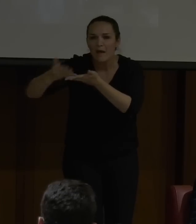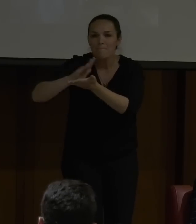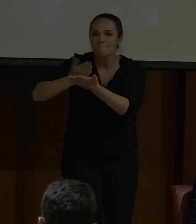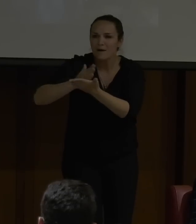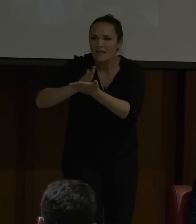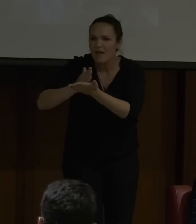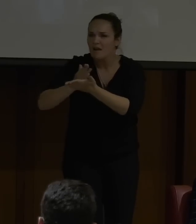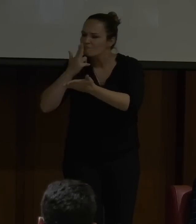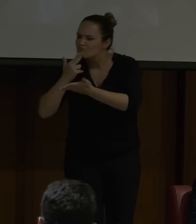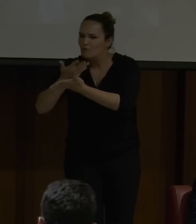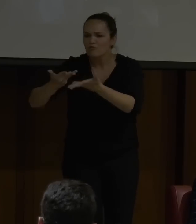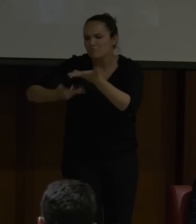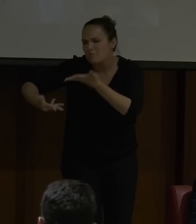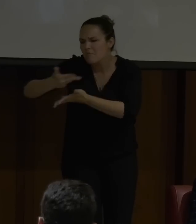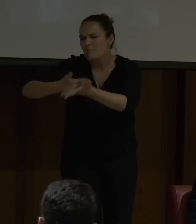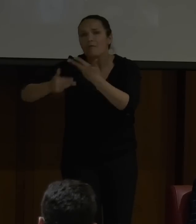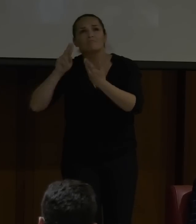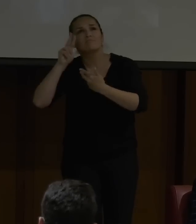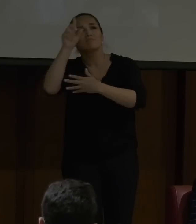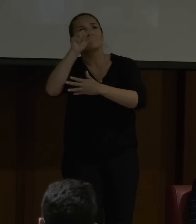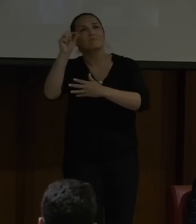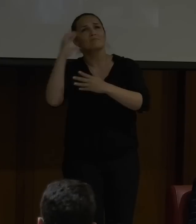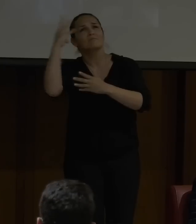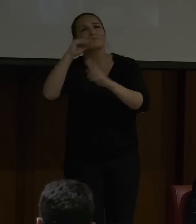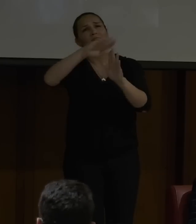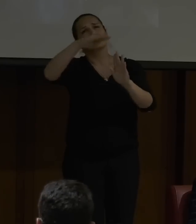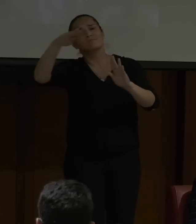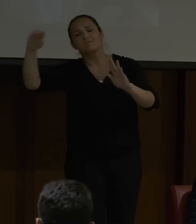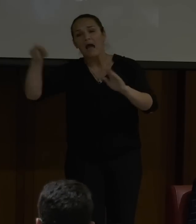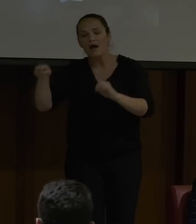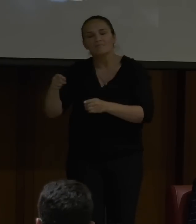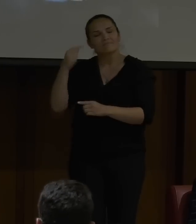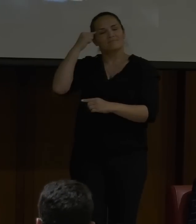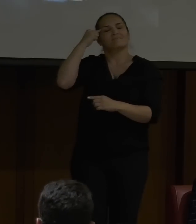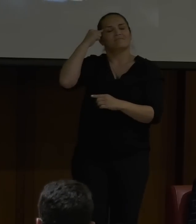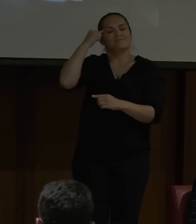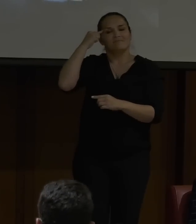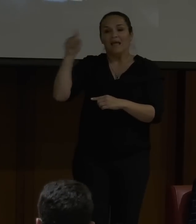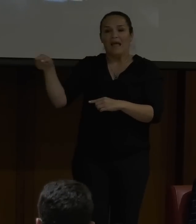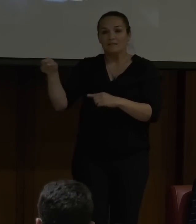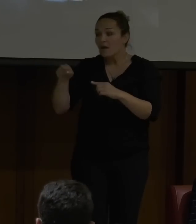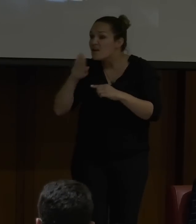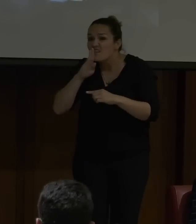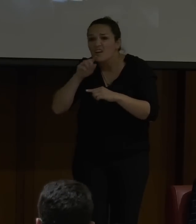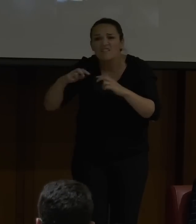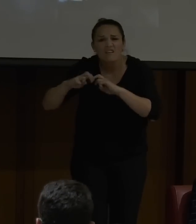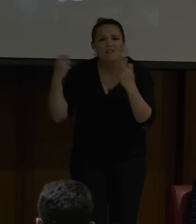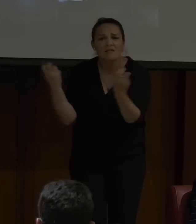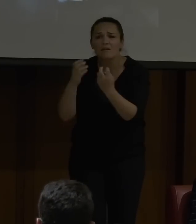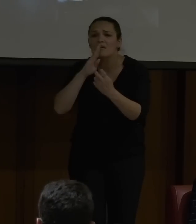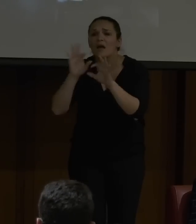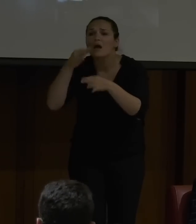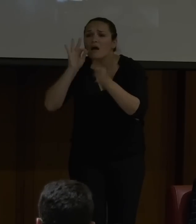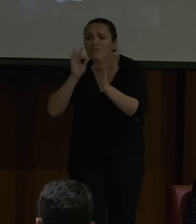panela, todo lo que se producía en esa serranía, y ahí estaban todos los músicos, no solamente de la